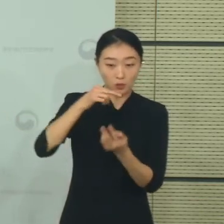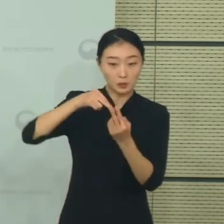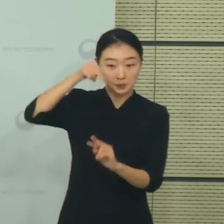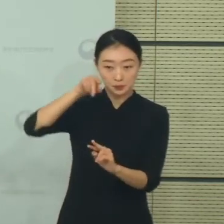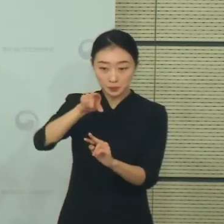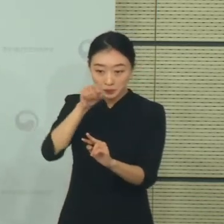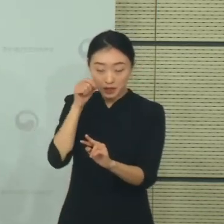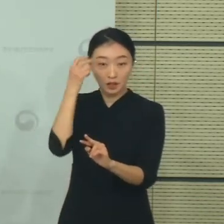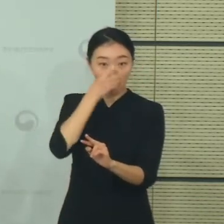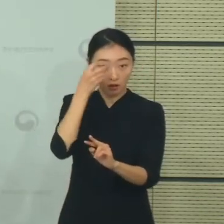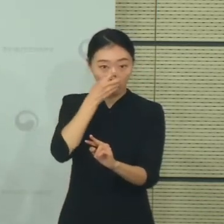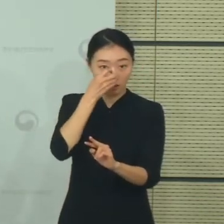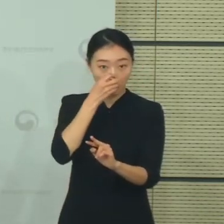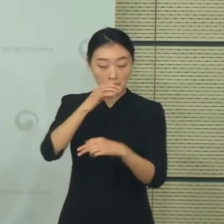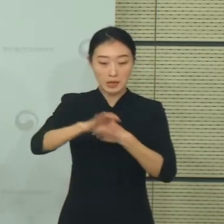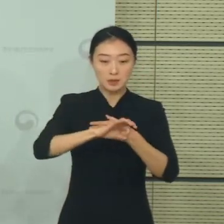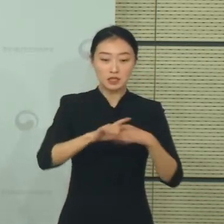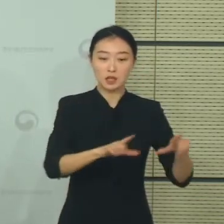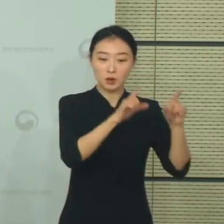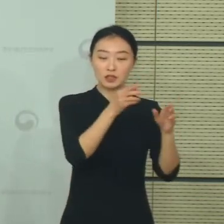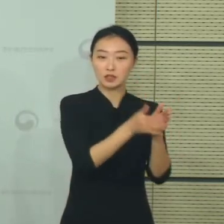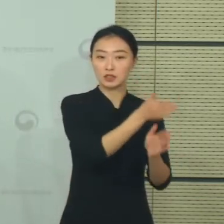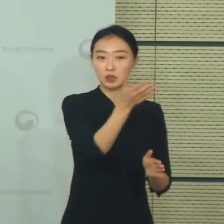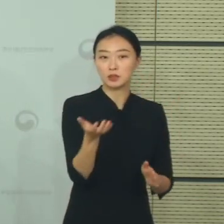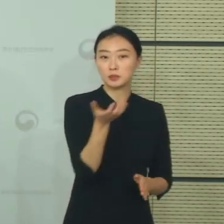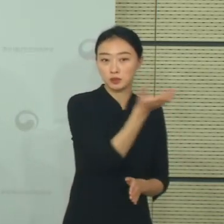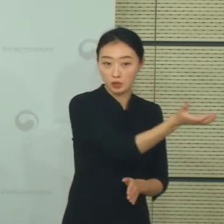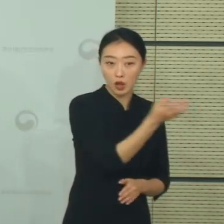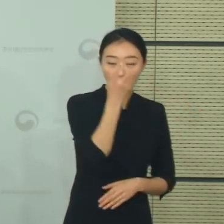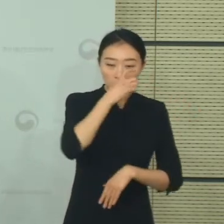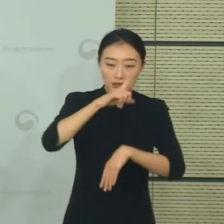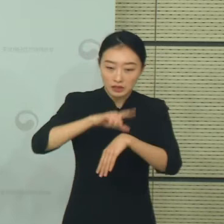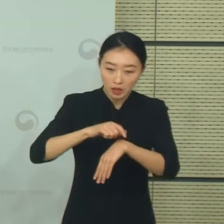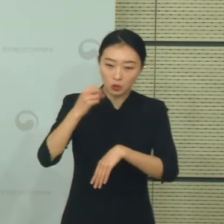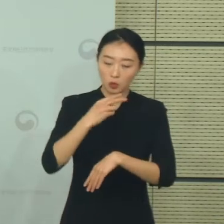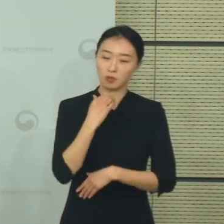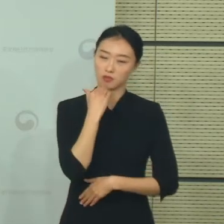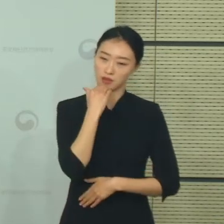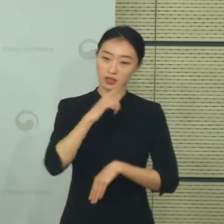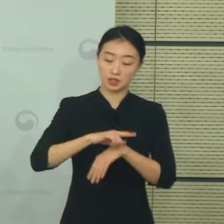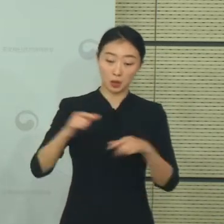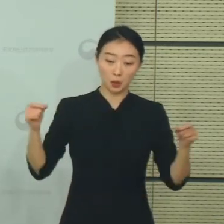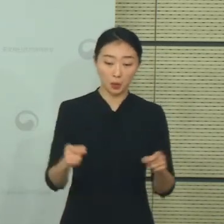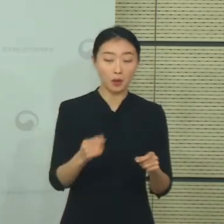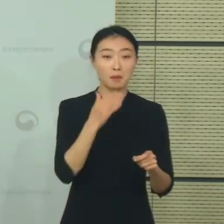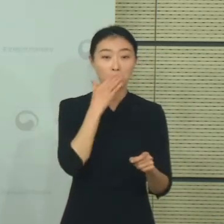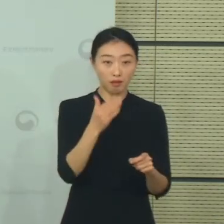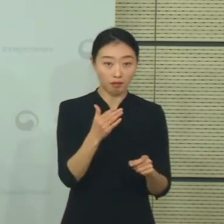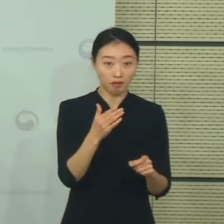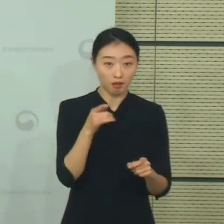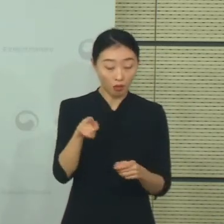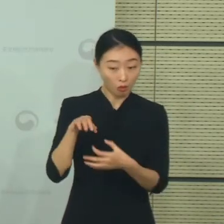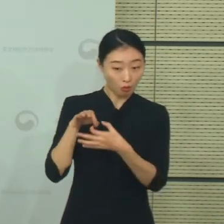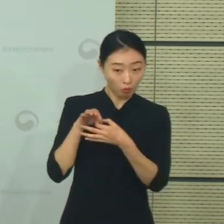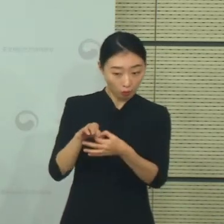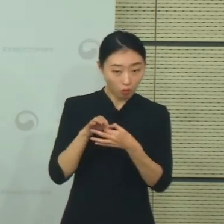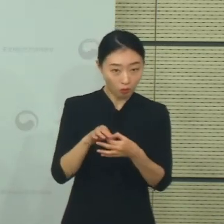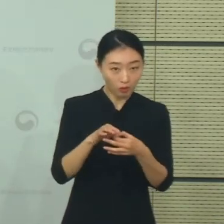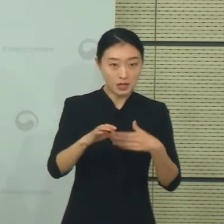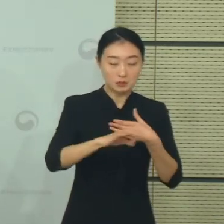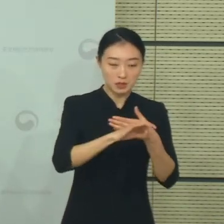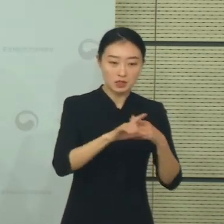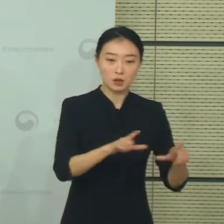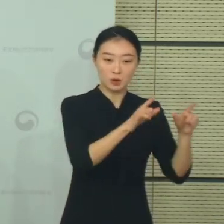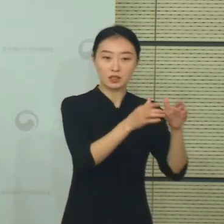후 임시생활시설로 입소하게 됨에 따라 검사시간 및 검사결과 대기시간을 단축하고, 이를 통해 임시생활시설의